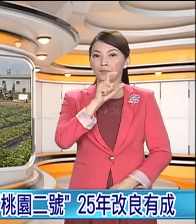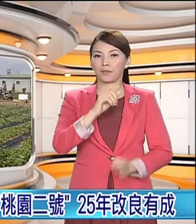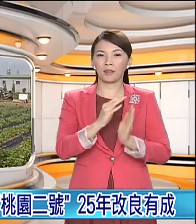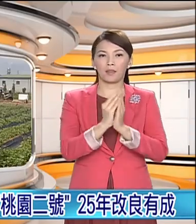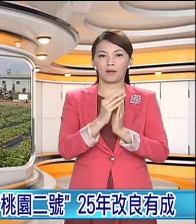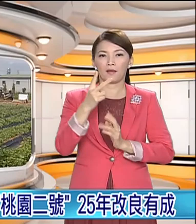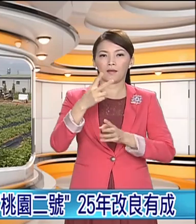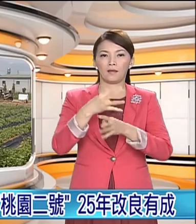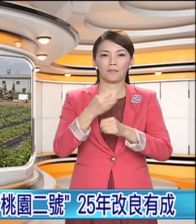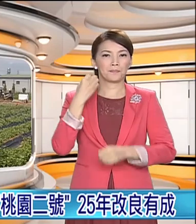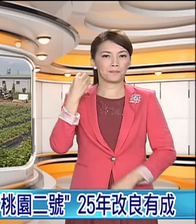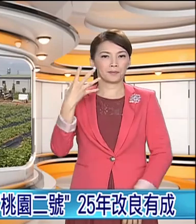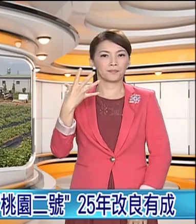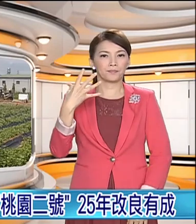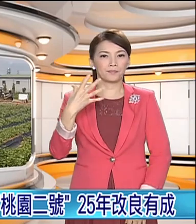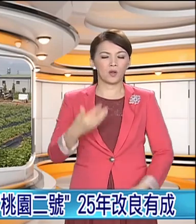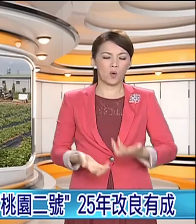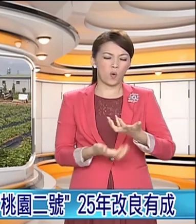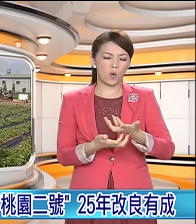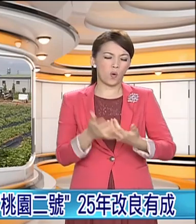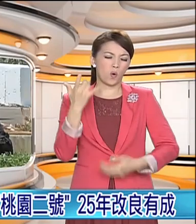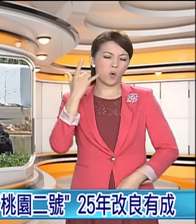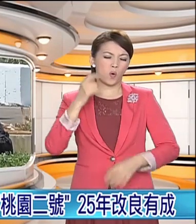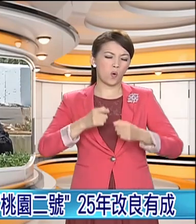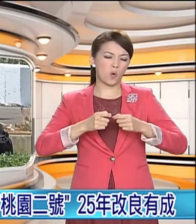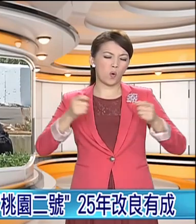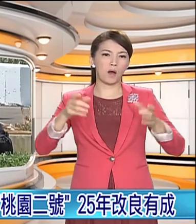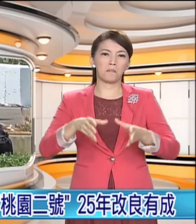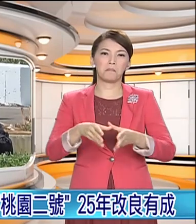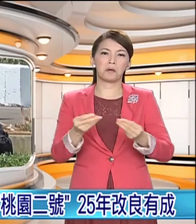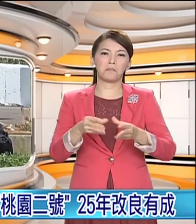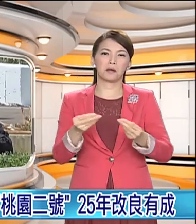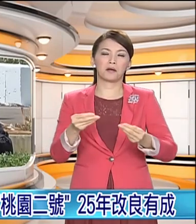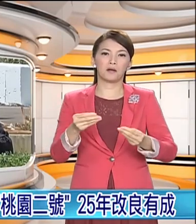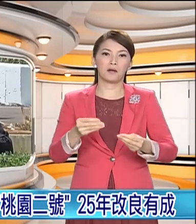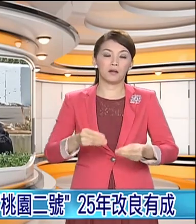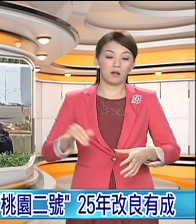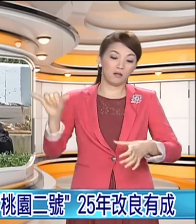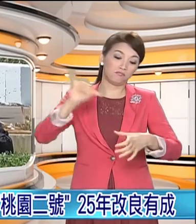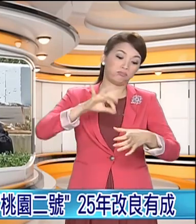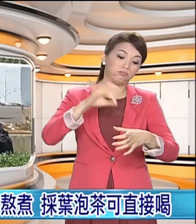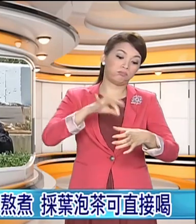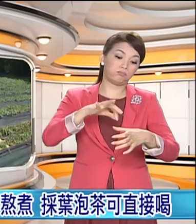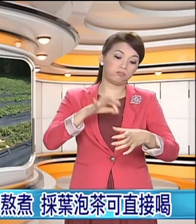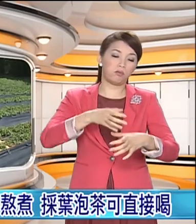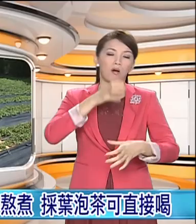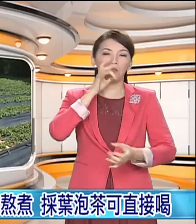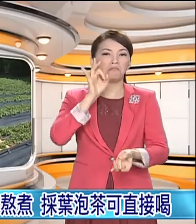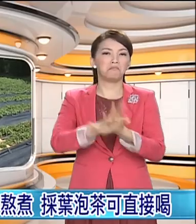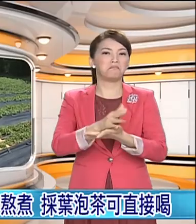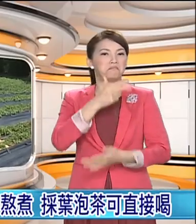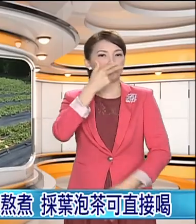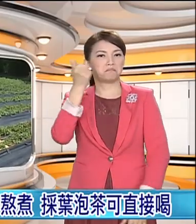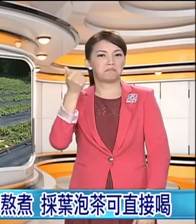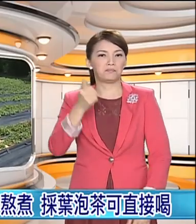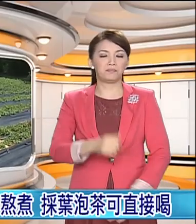于育成了桃园二号新品种，不需要熬煮，直接冲泡就可以饮用。